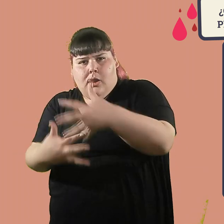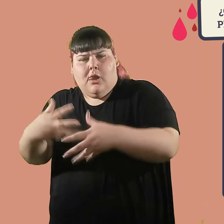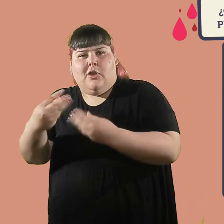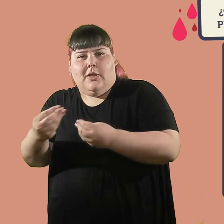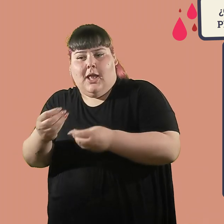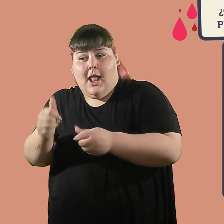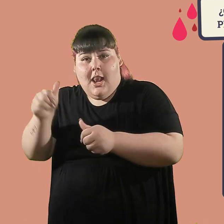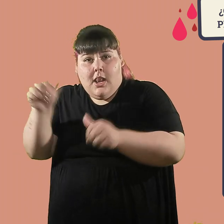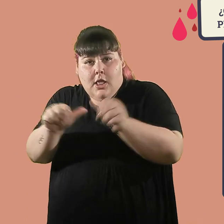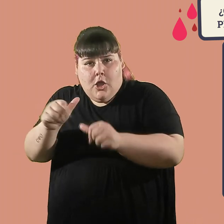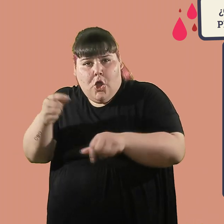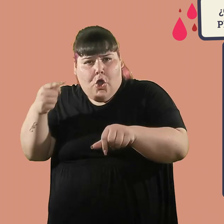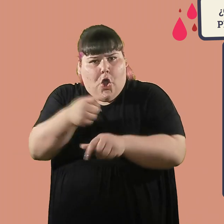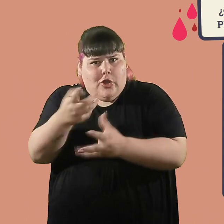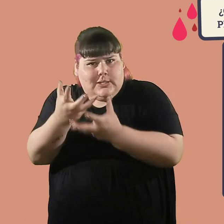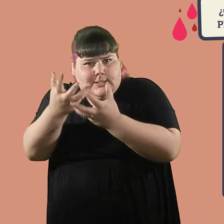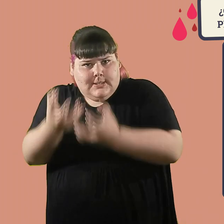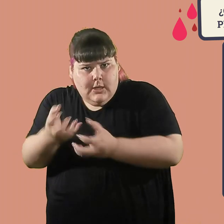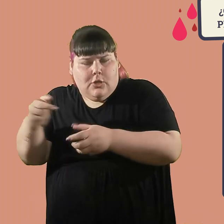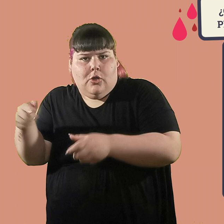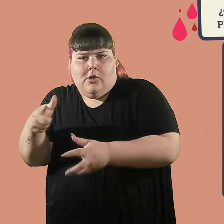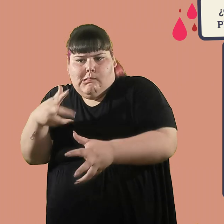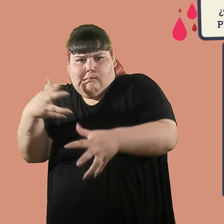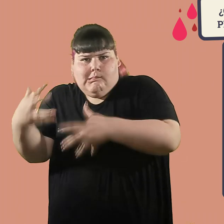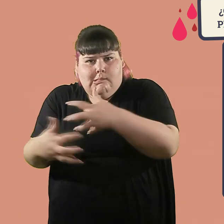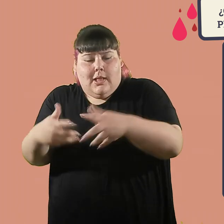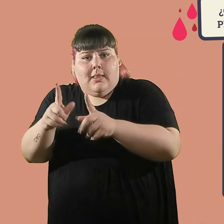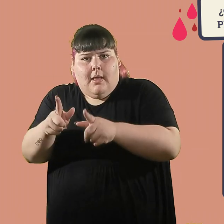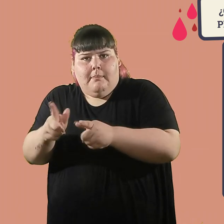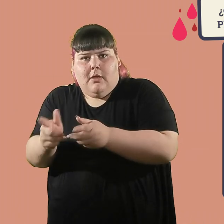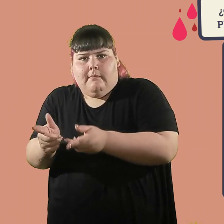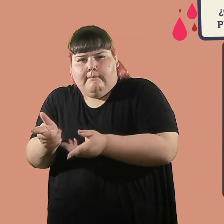líquido anticoagulante y controlar el volumen de la extracción.